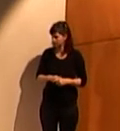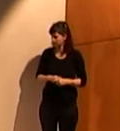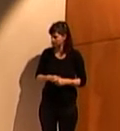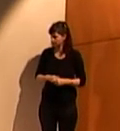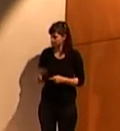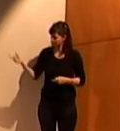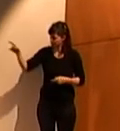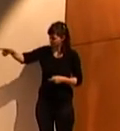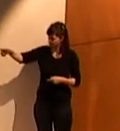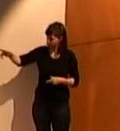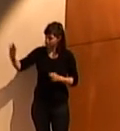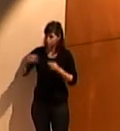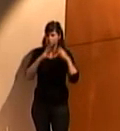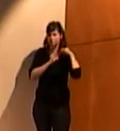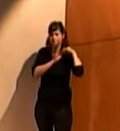Oui.